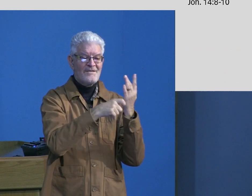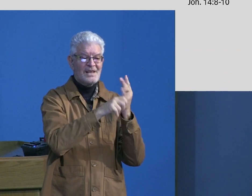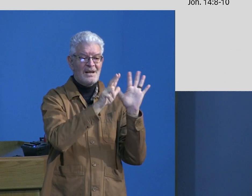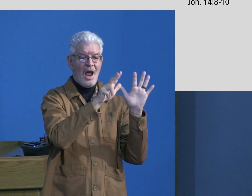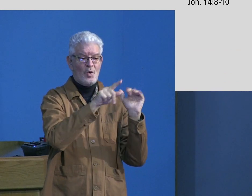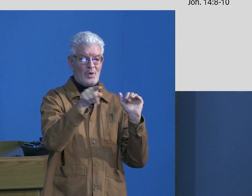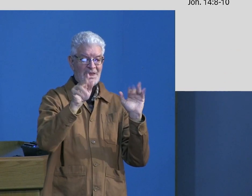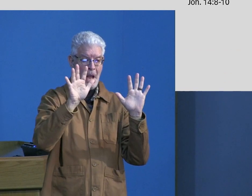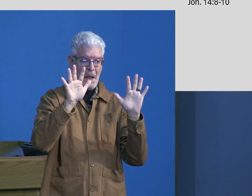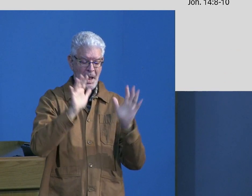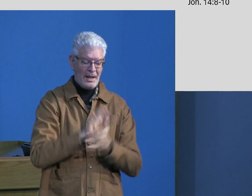14 vers 8 tot 10.